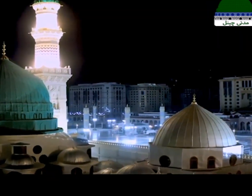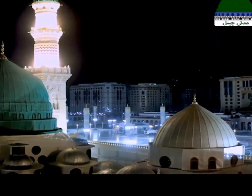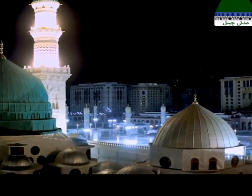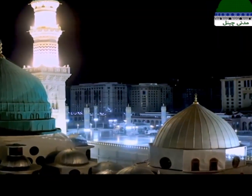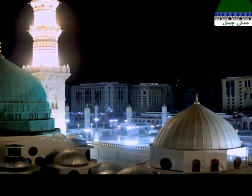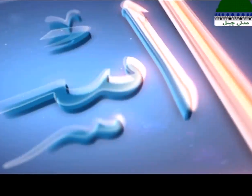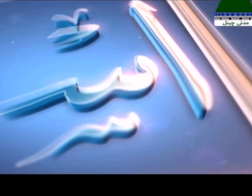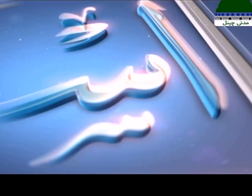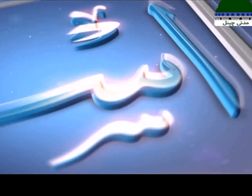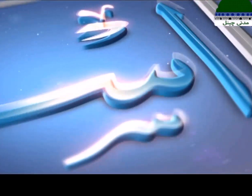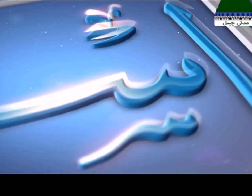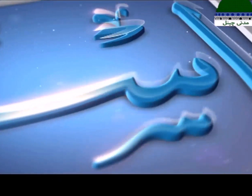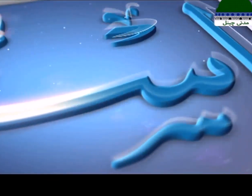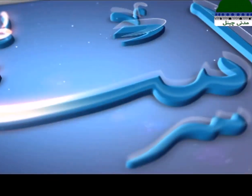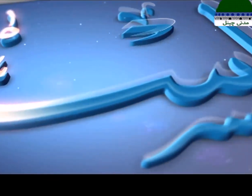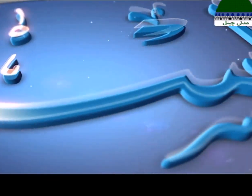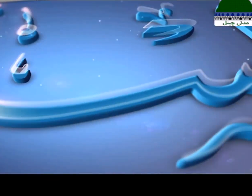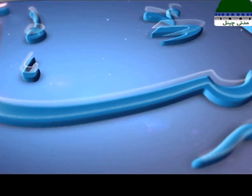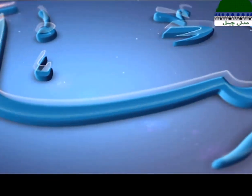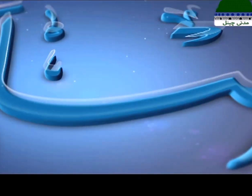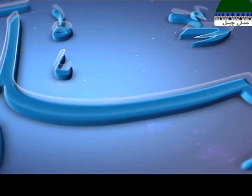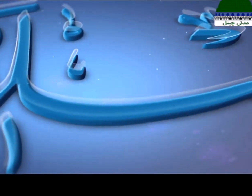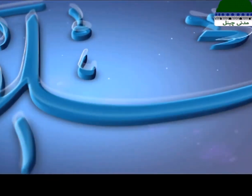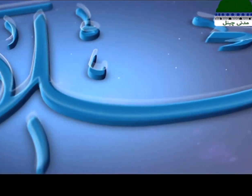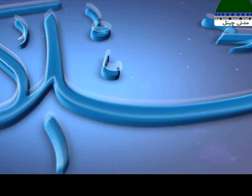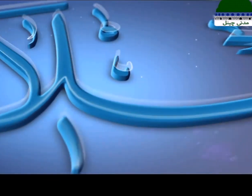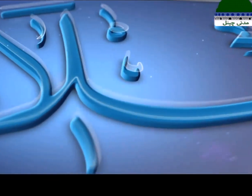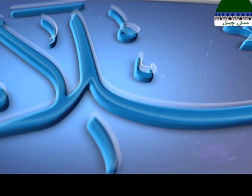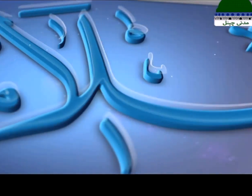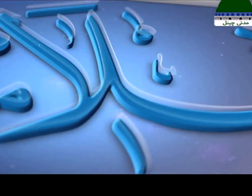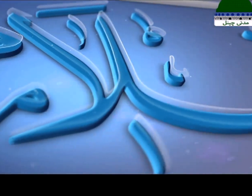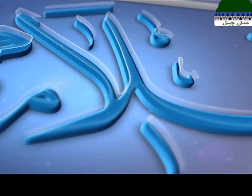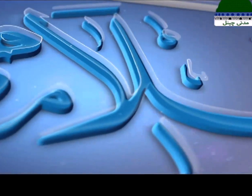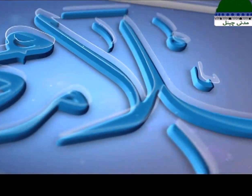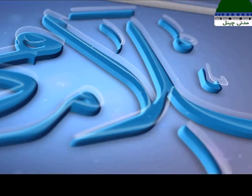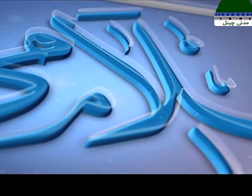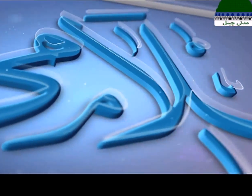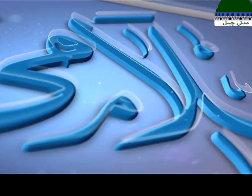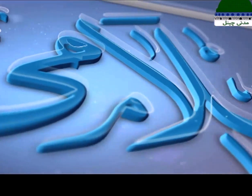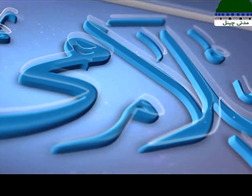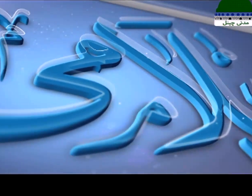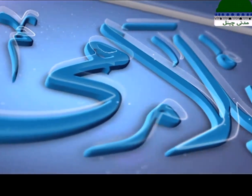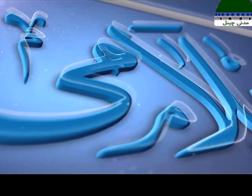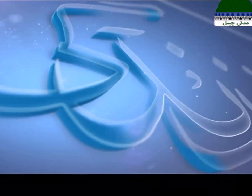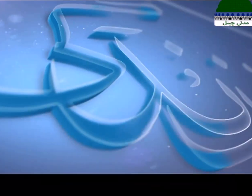محمد. میری زندگی کا مقصد تیرے دین کی سرفرازی، میں